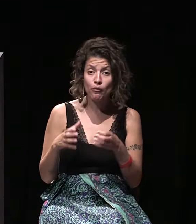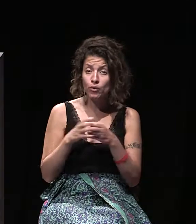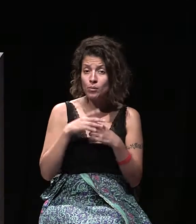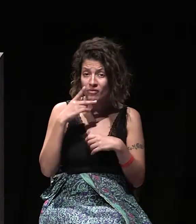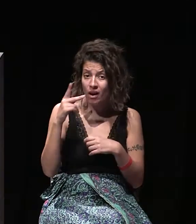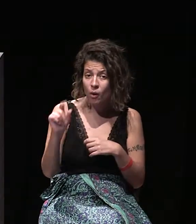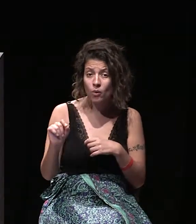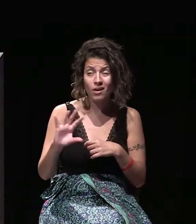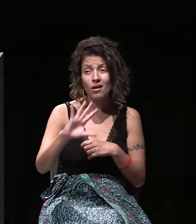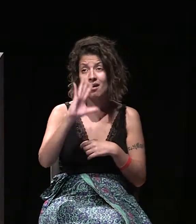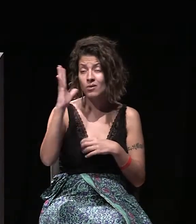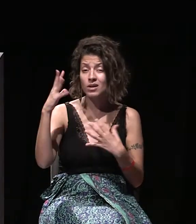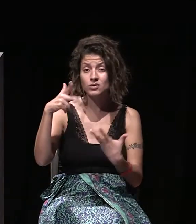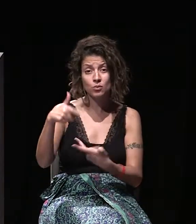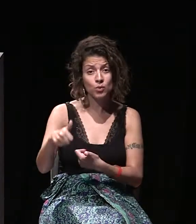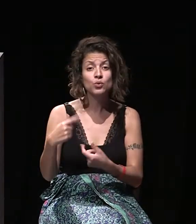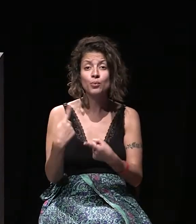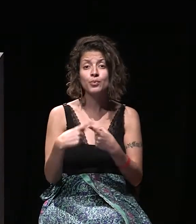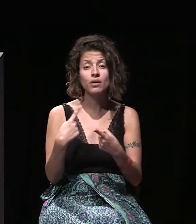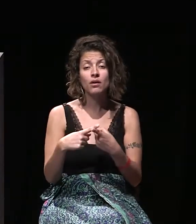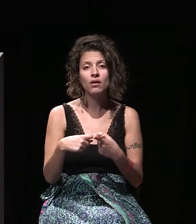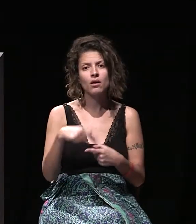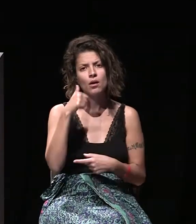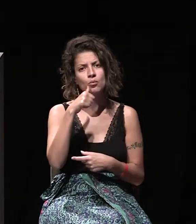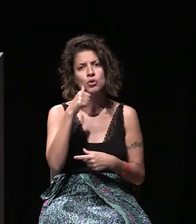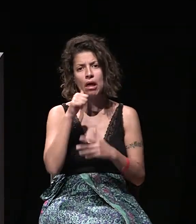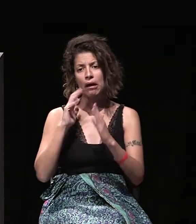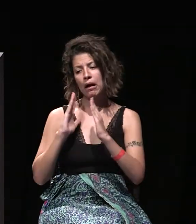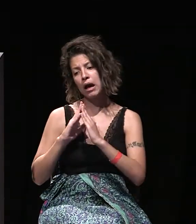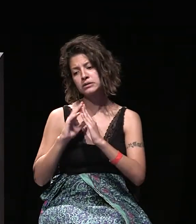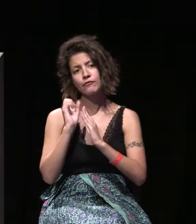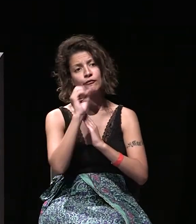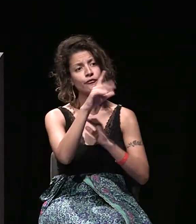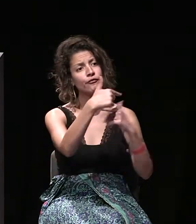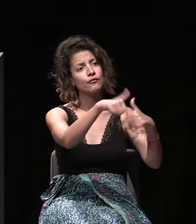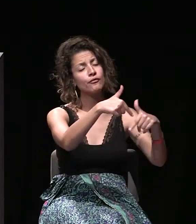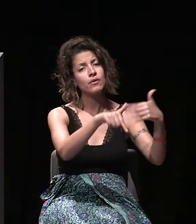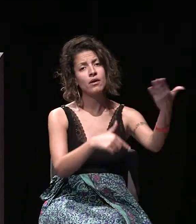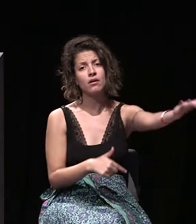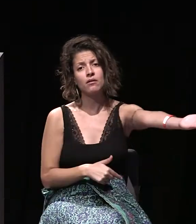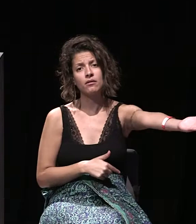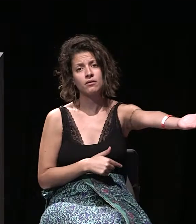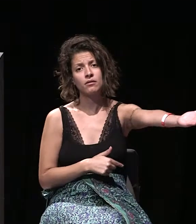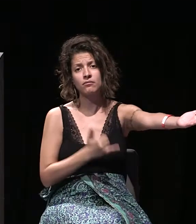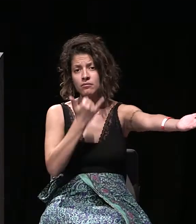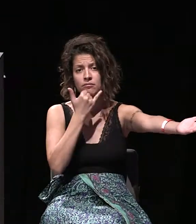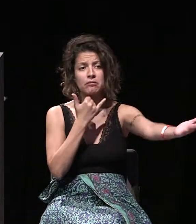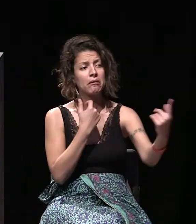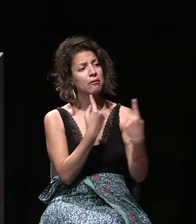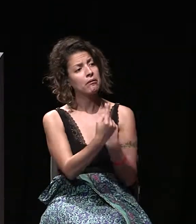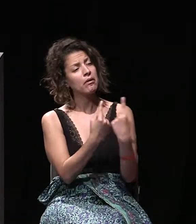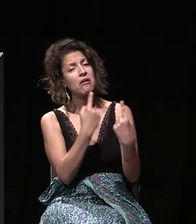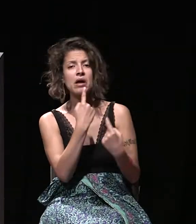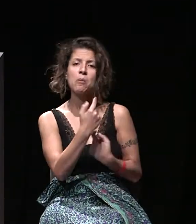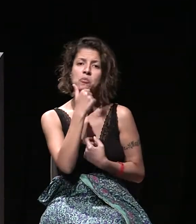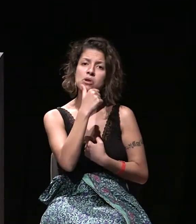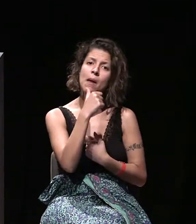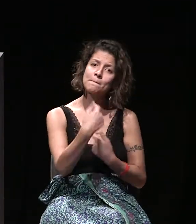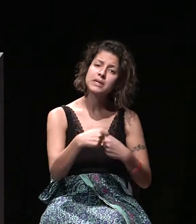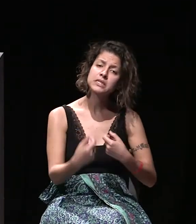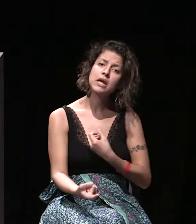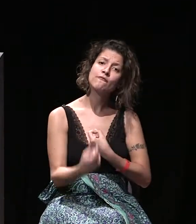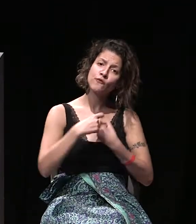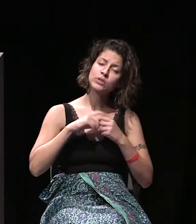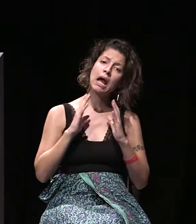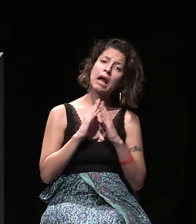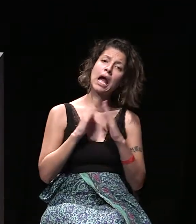que está acontecendo no mundo é porque a mulher saiu trabalhar fora. Então, essas pessoas, quando a gente dialoga, dizem que a mulher tem que voltar para casa